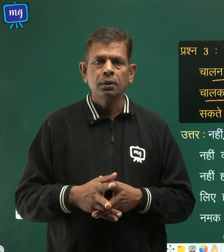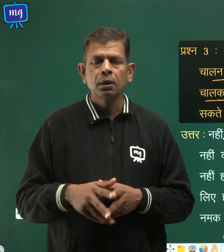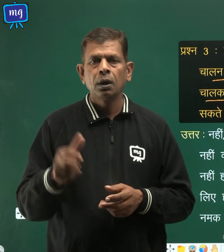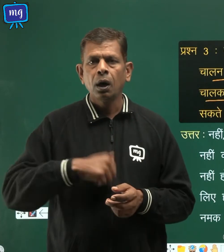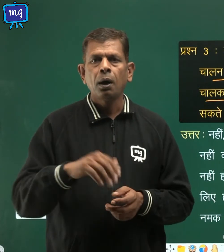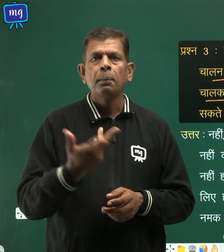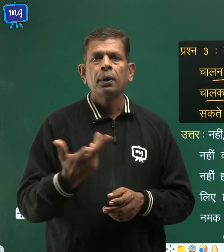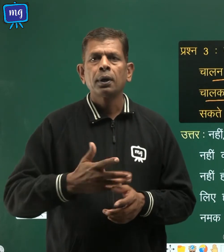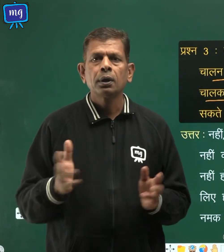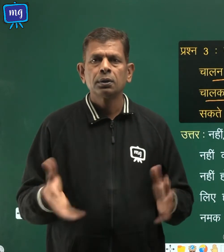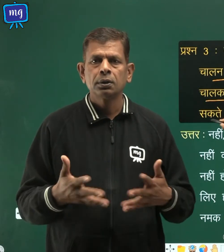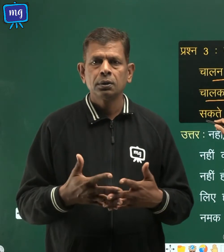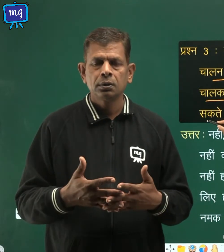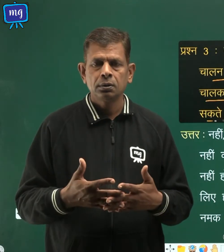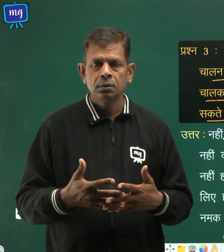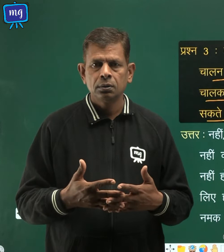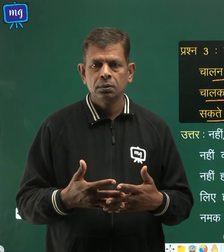हम क्या कर सकते हैं?